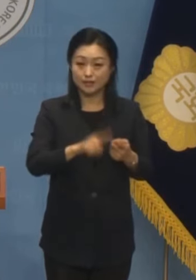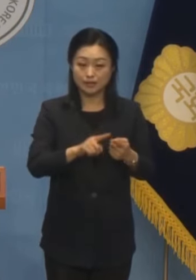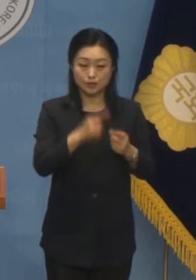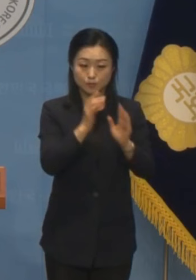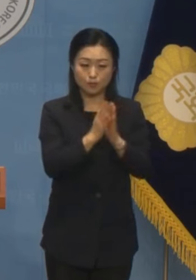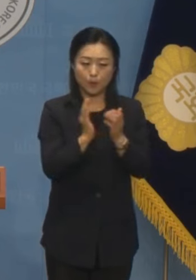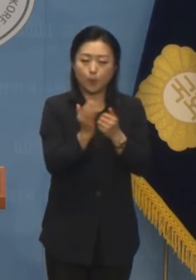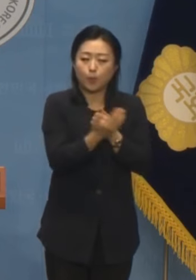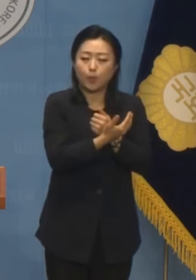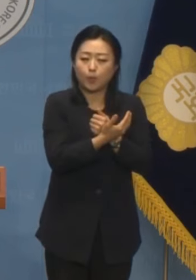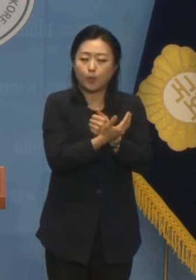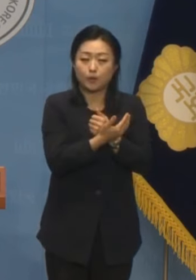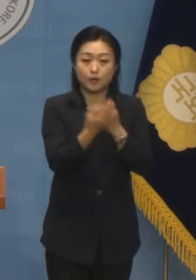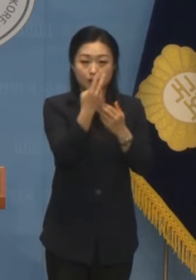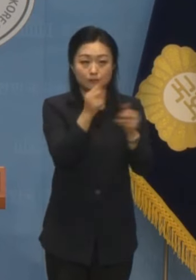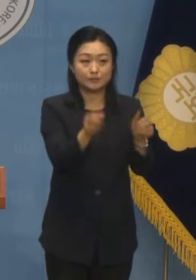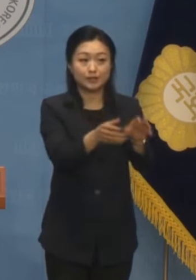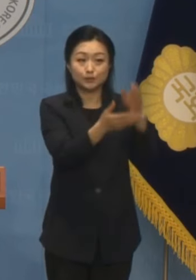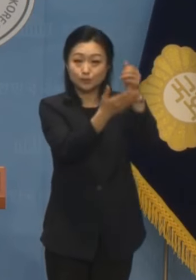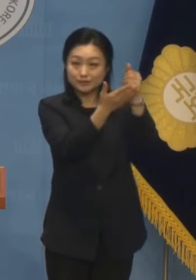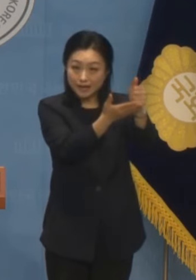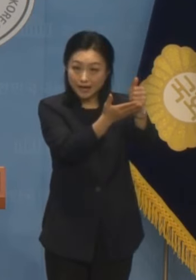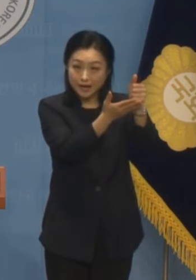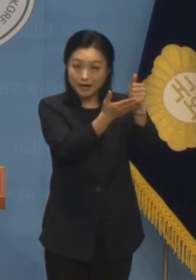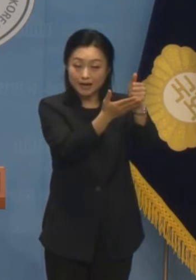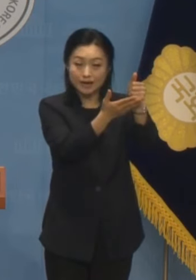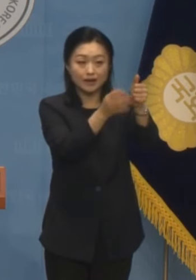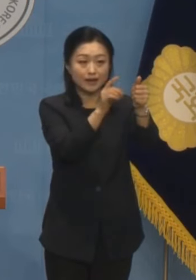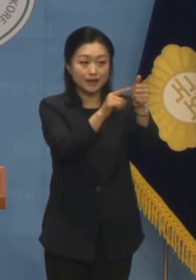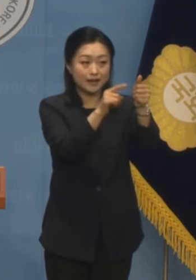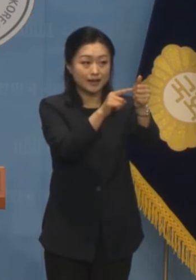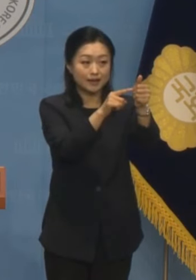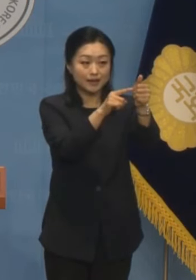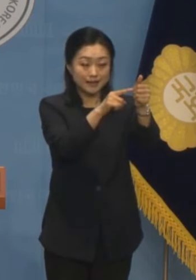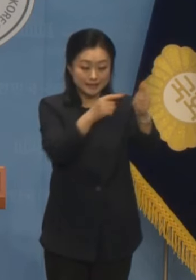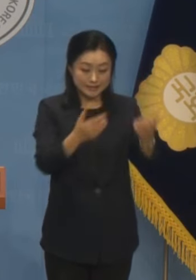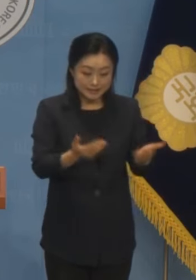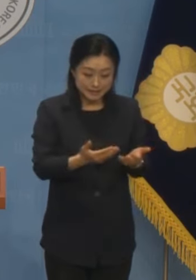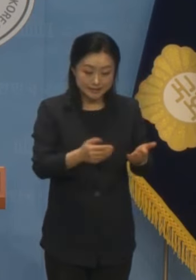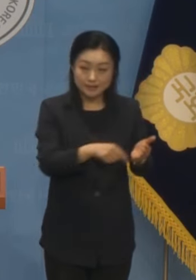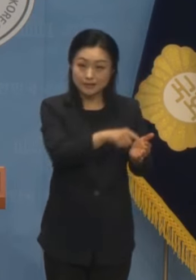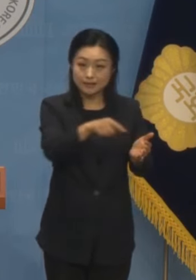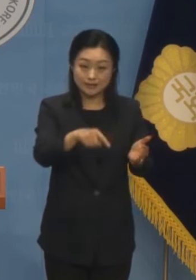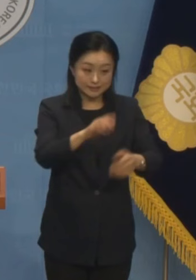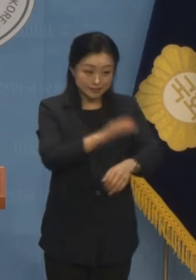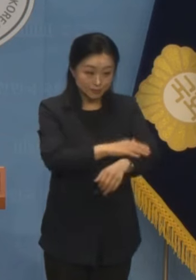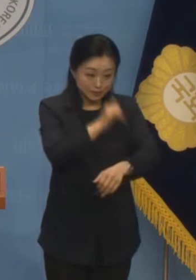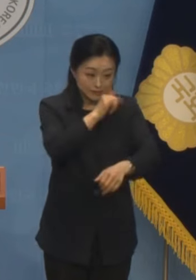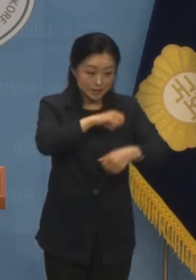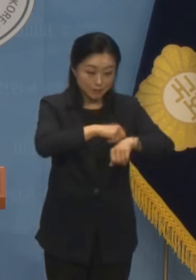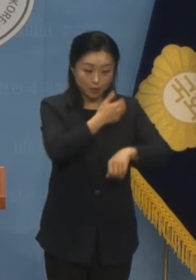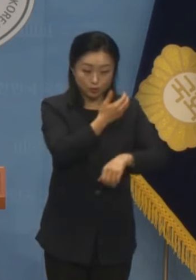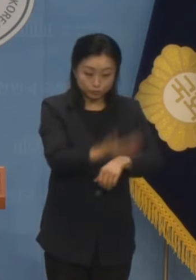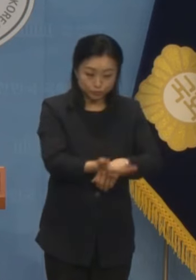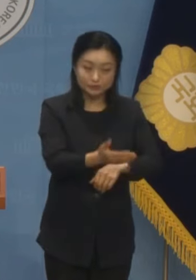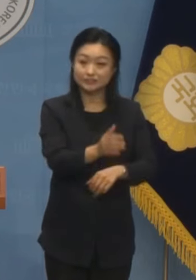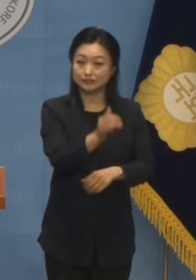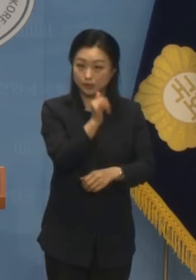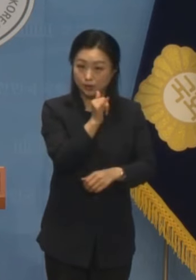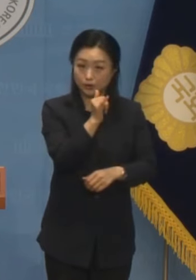제19인 검찰총장을 징계 청구권자로 하는 검사징계법으로 특별한 대우를